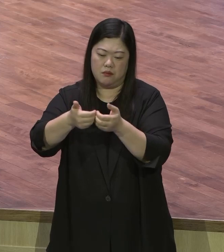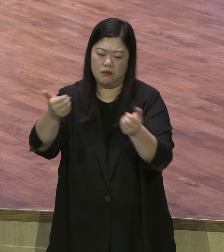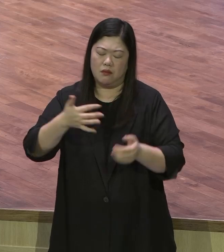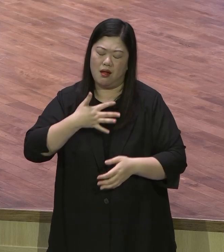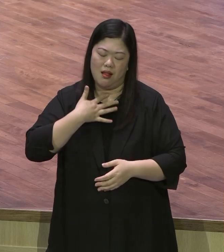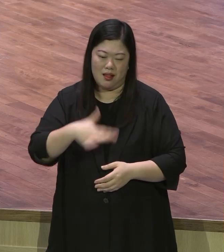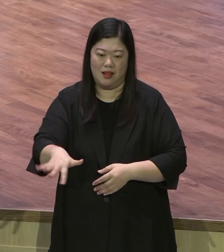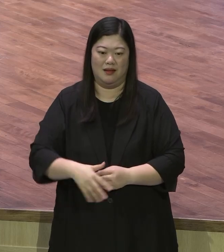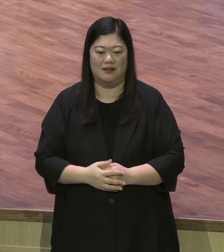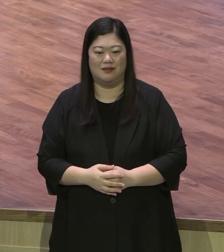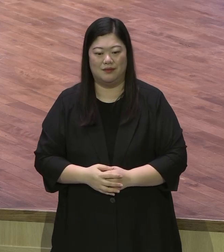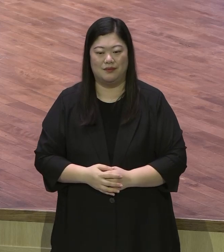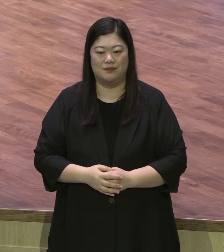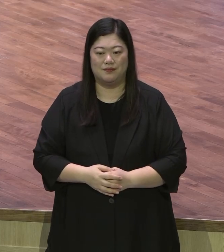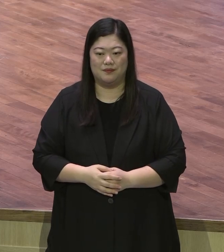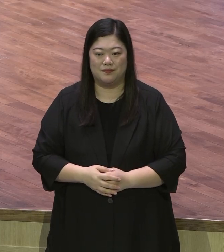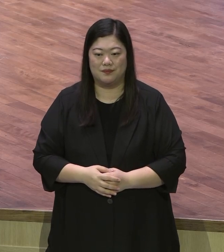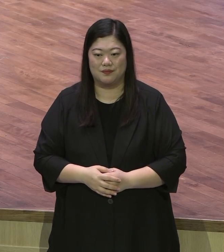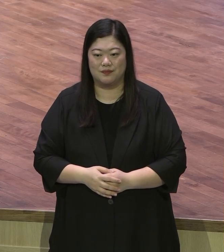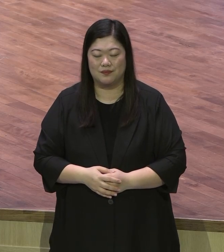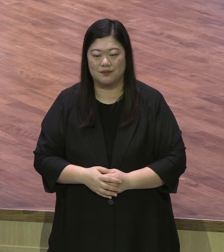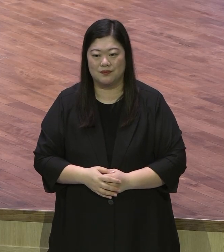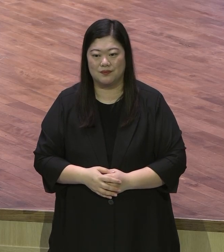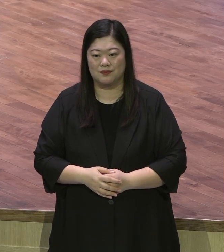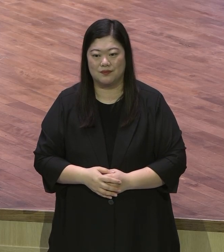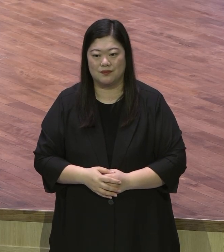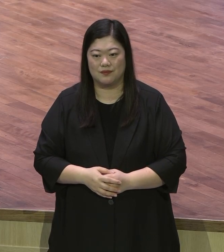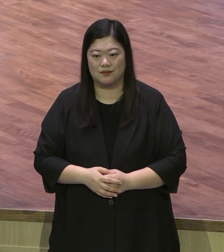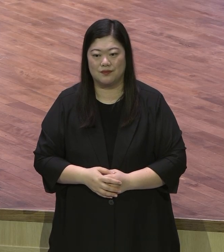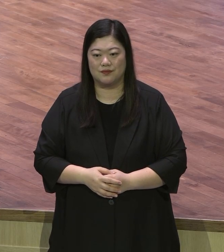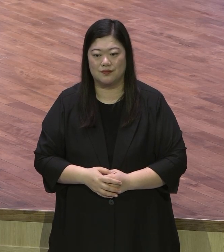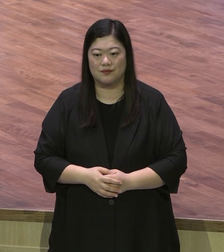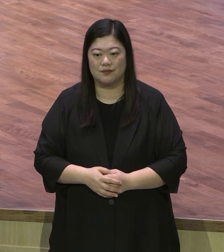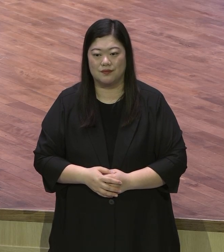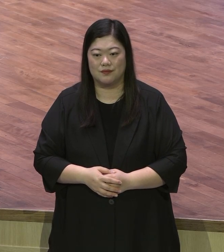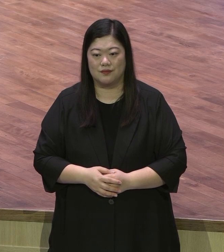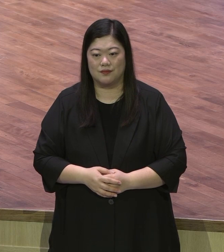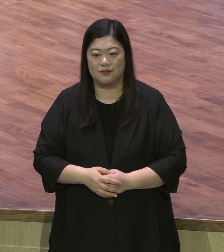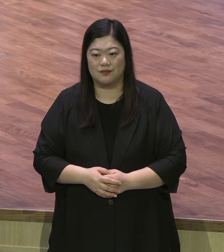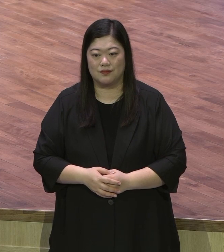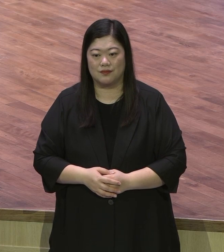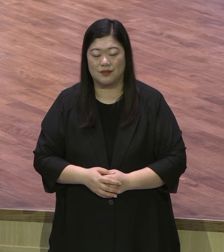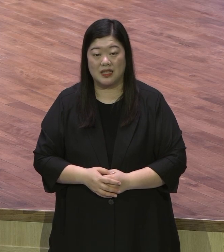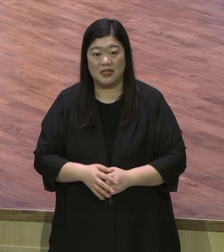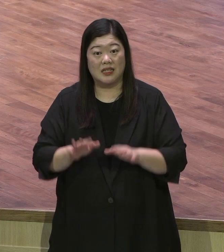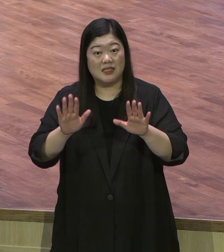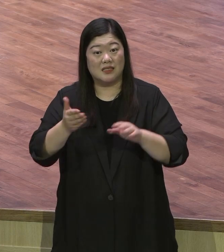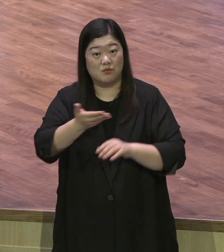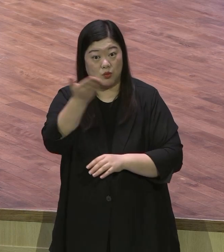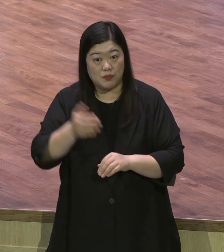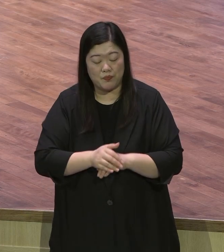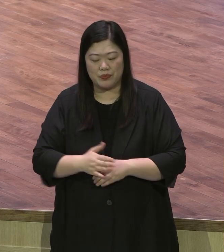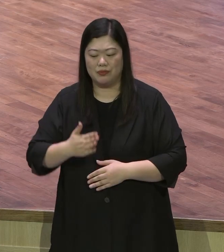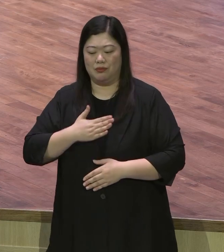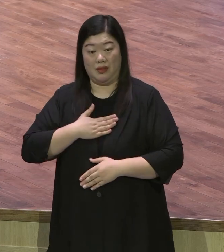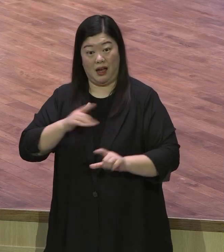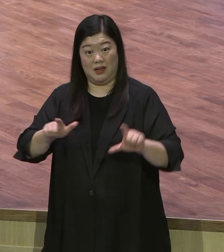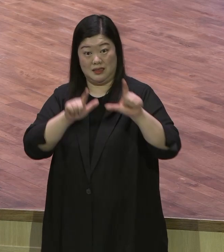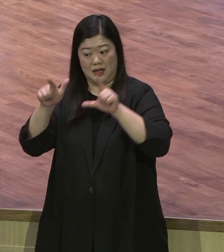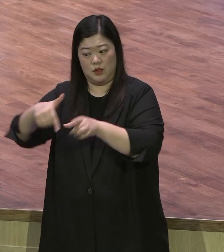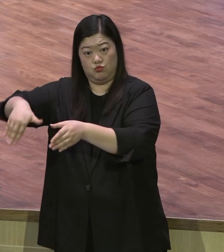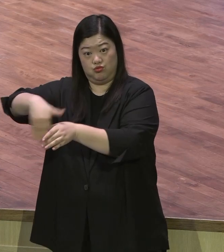여러분, 우리 후대들 사는 문화는 우리가 상상을 못할 정도로